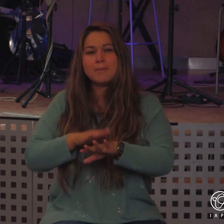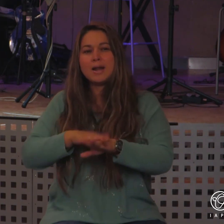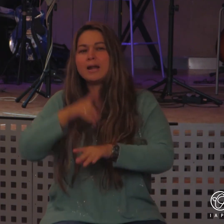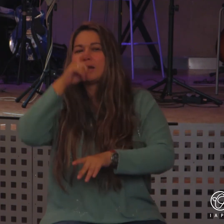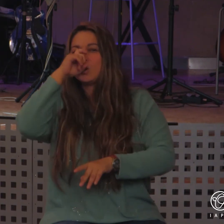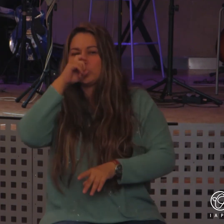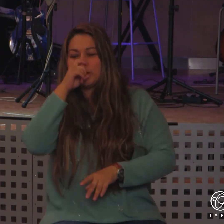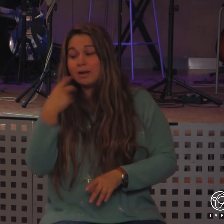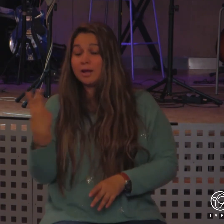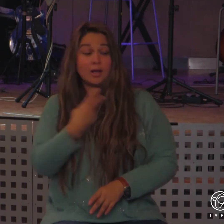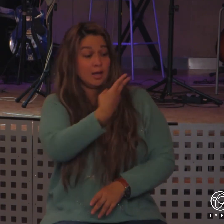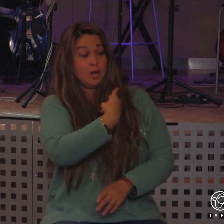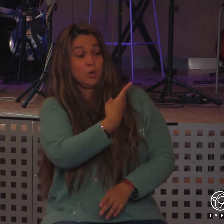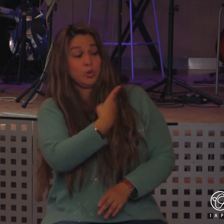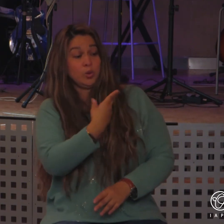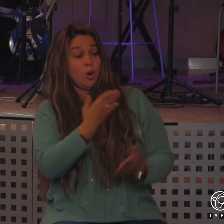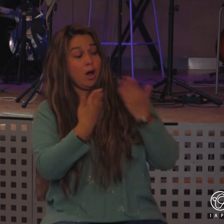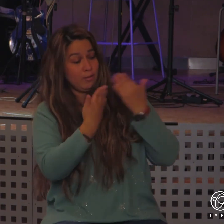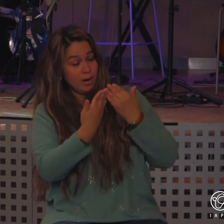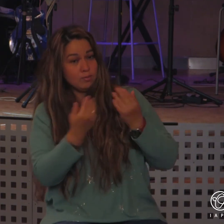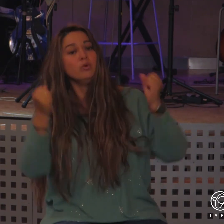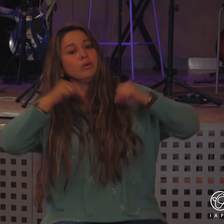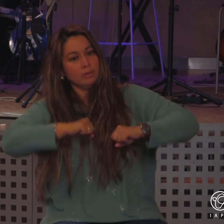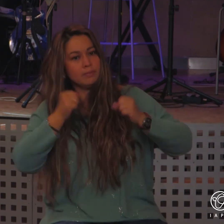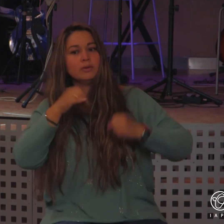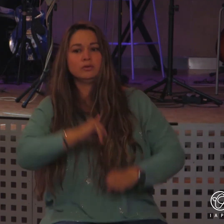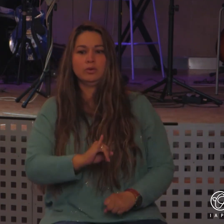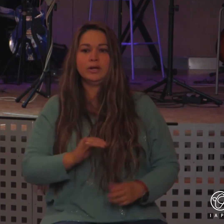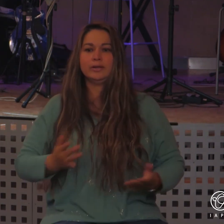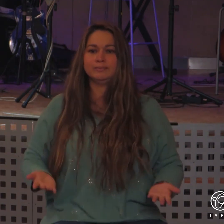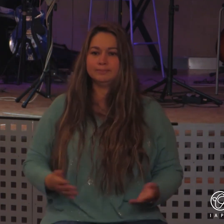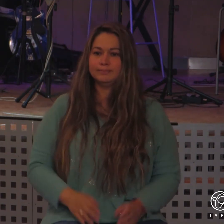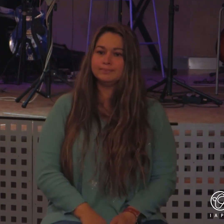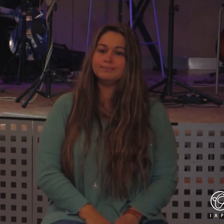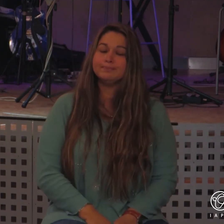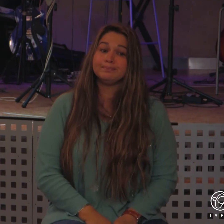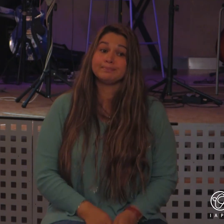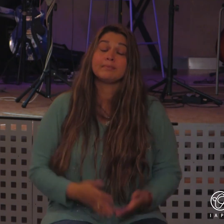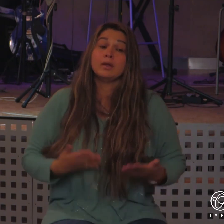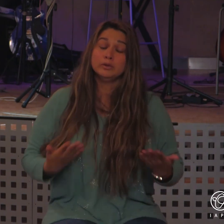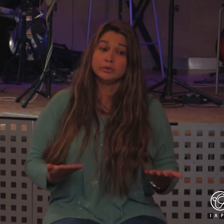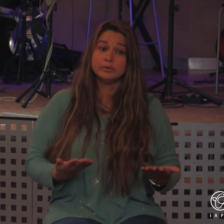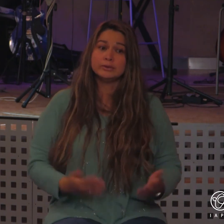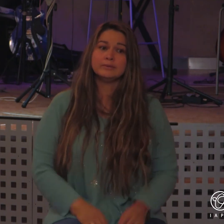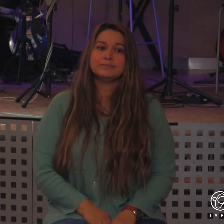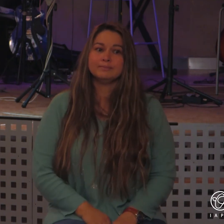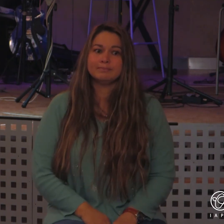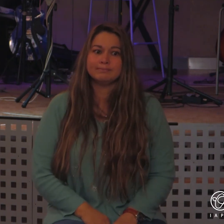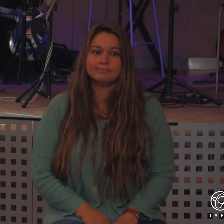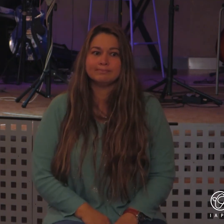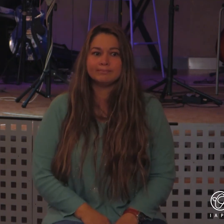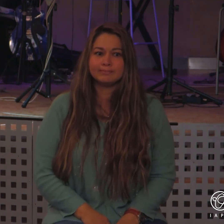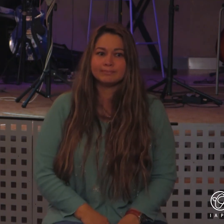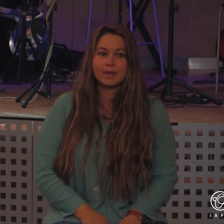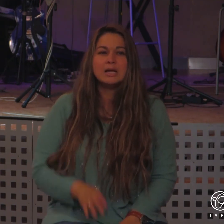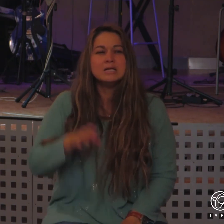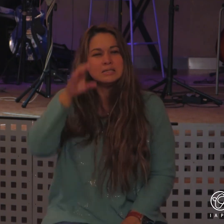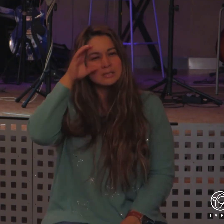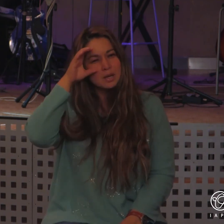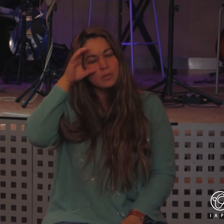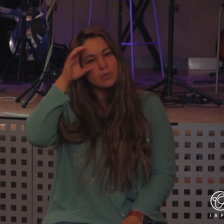nuestro pacto. ¿Veis lo que estaba haciendo Samuel? Samuel